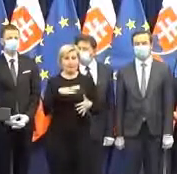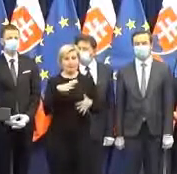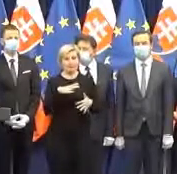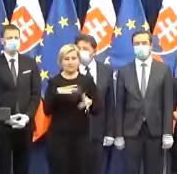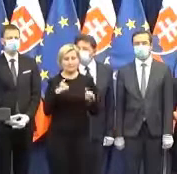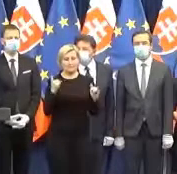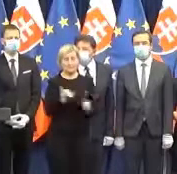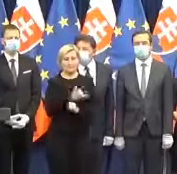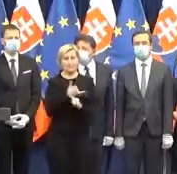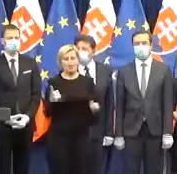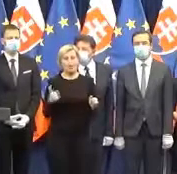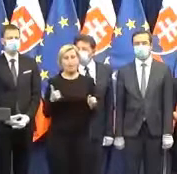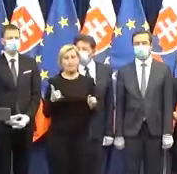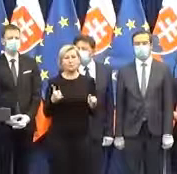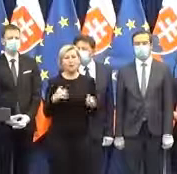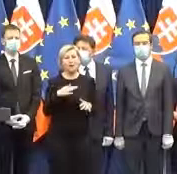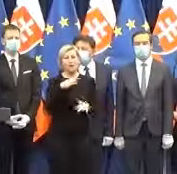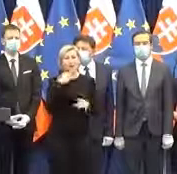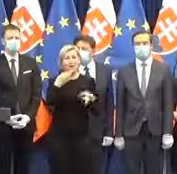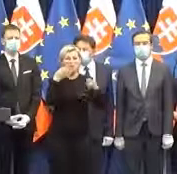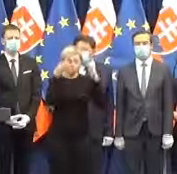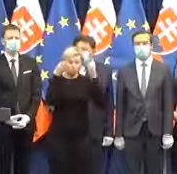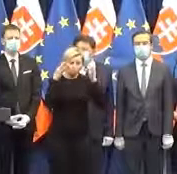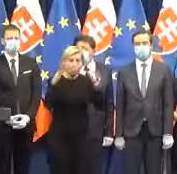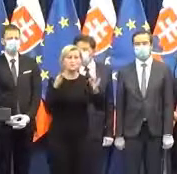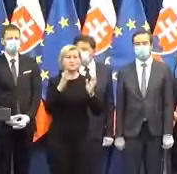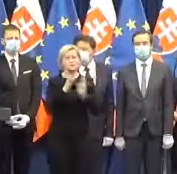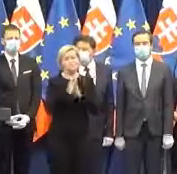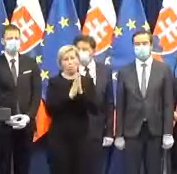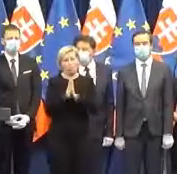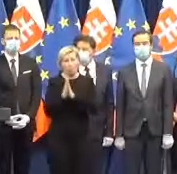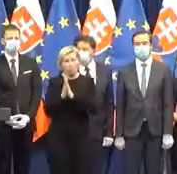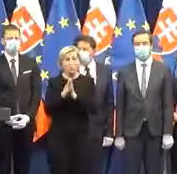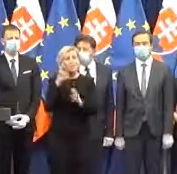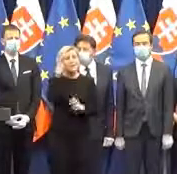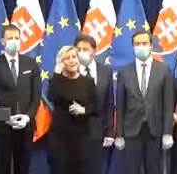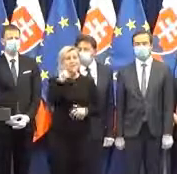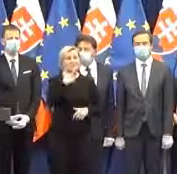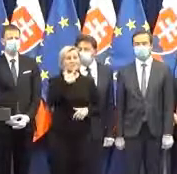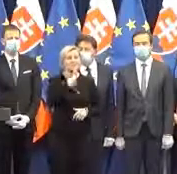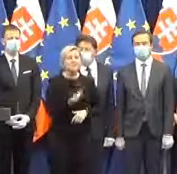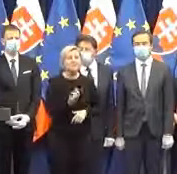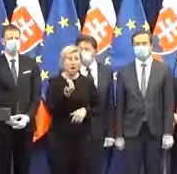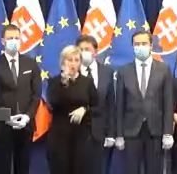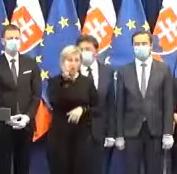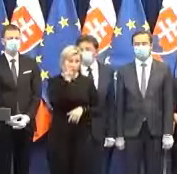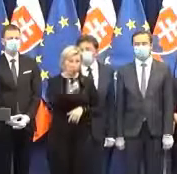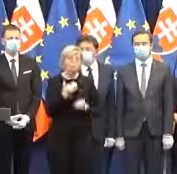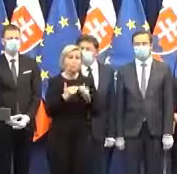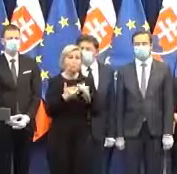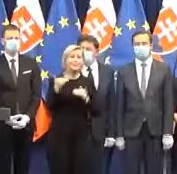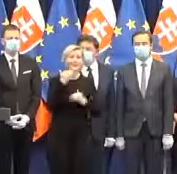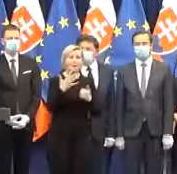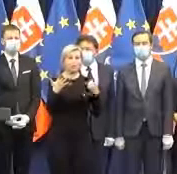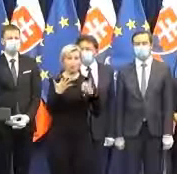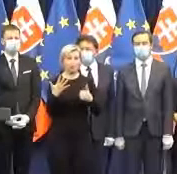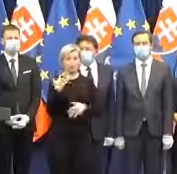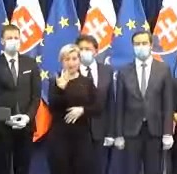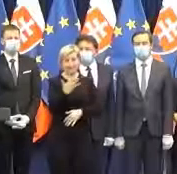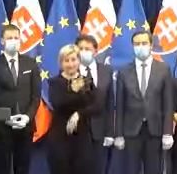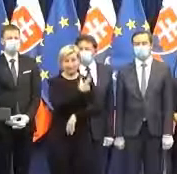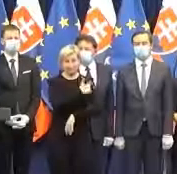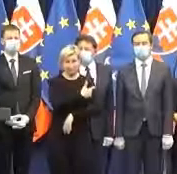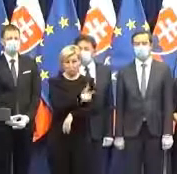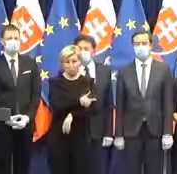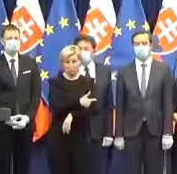a veľmi úctivo poprosiť hlavne našich seniorov nad 65 rokov, aby naozaj